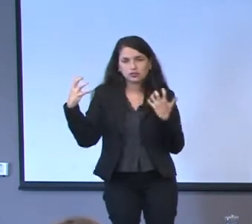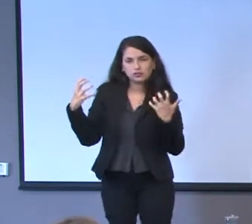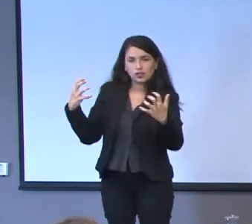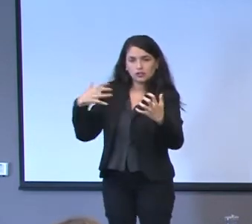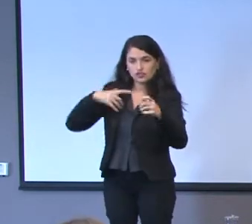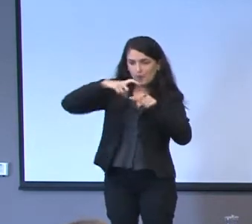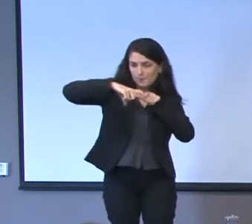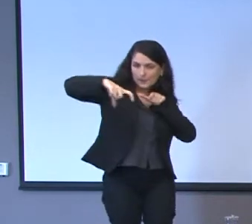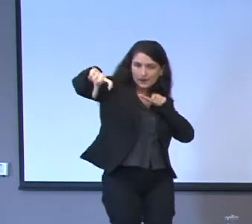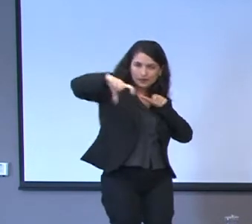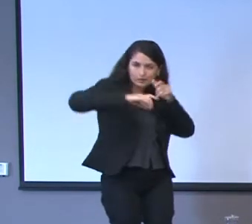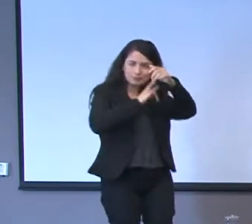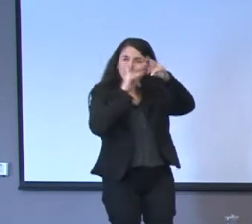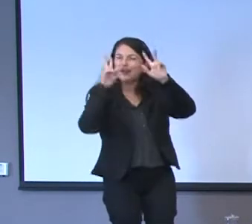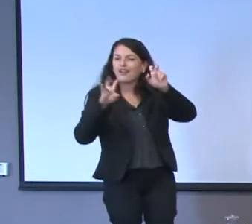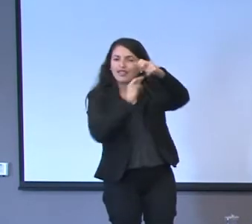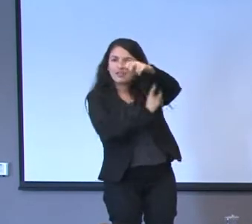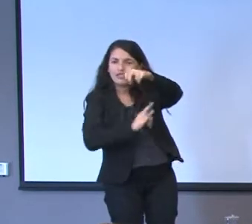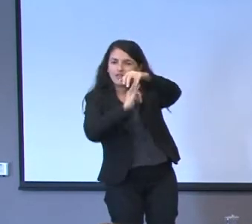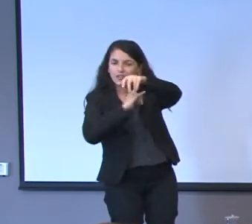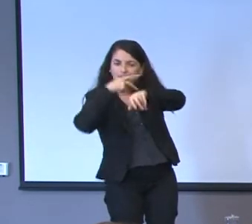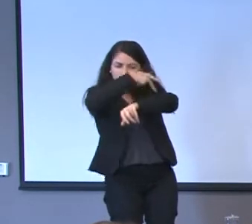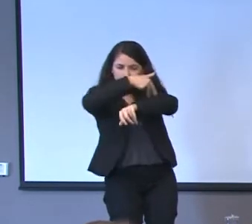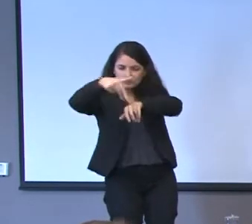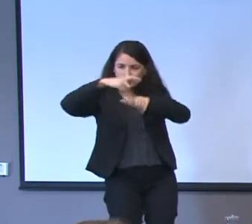as passarelas pelo meio.